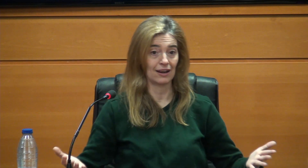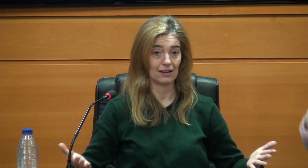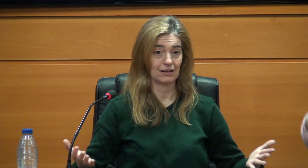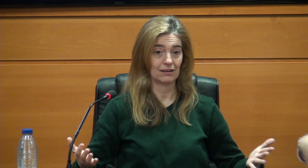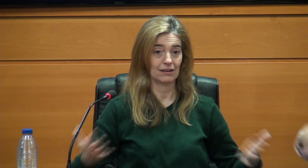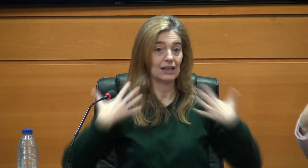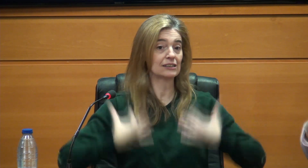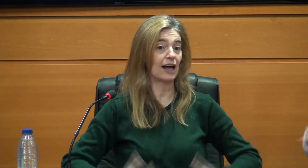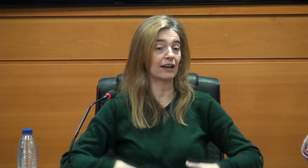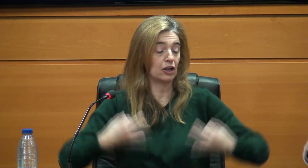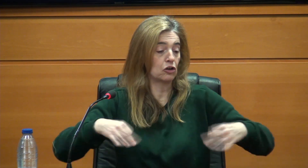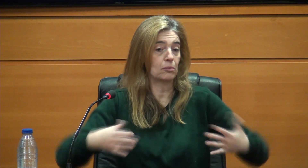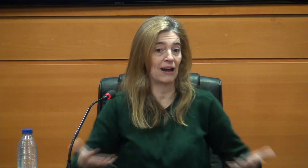traje normal